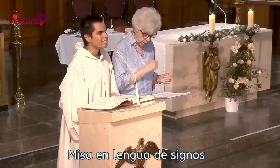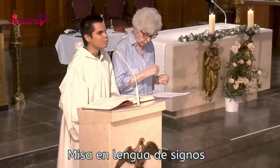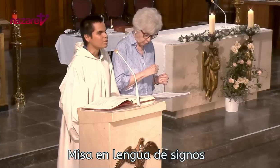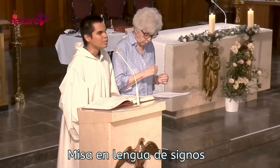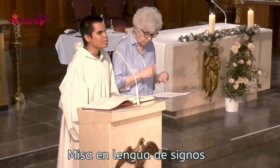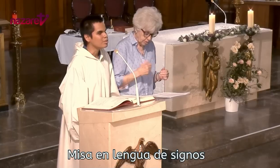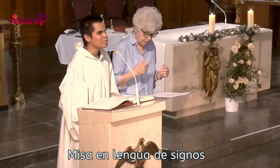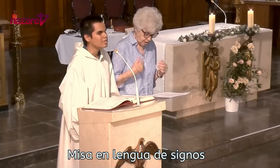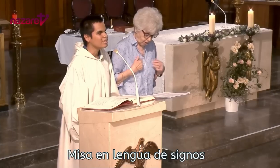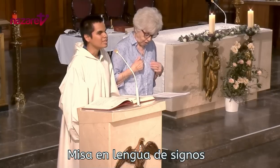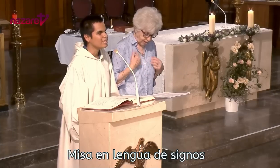por todos,